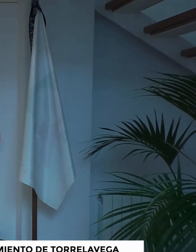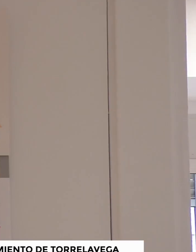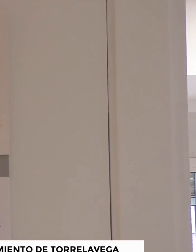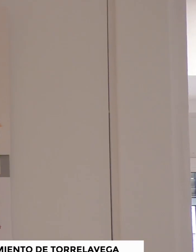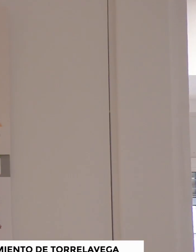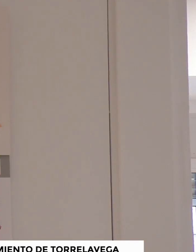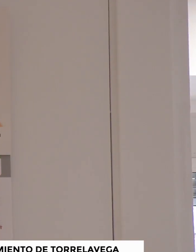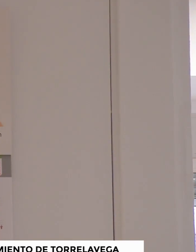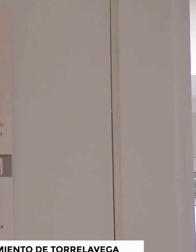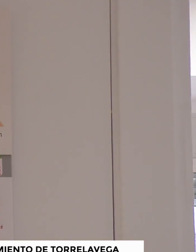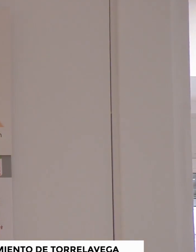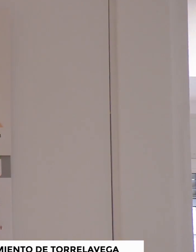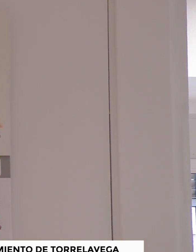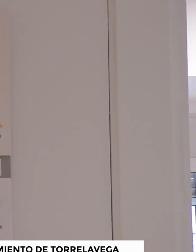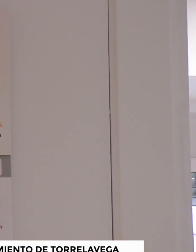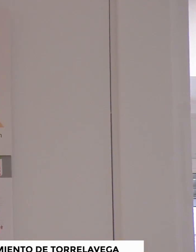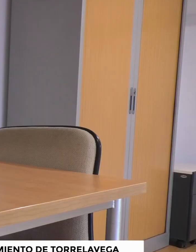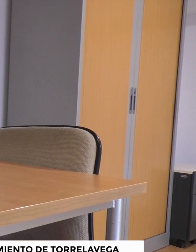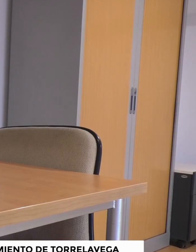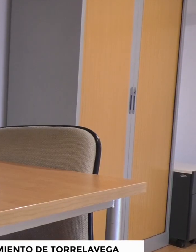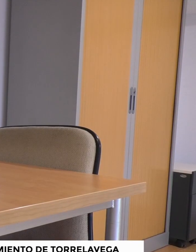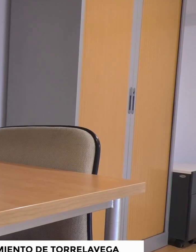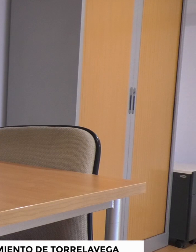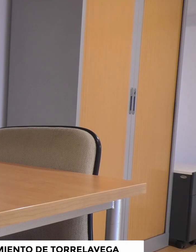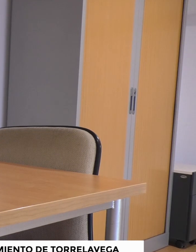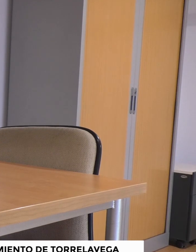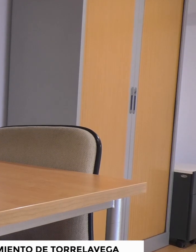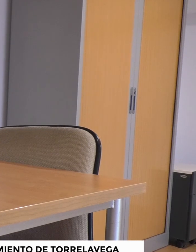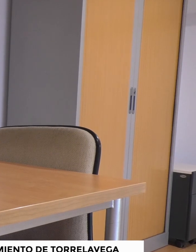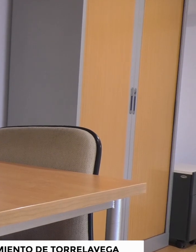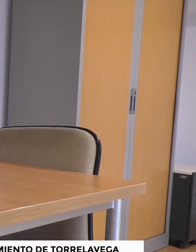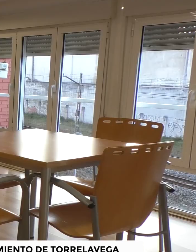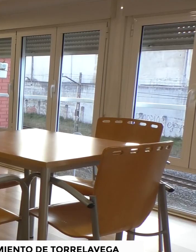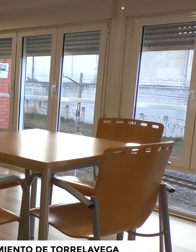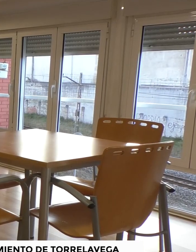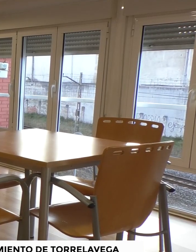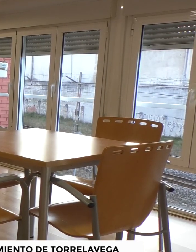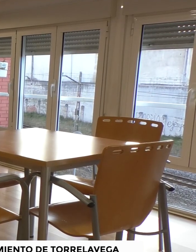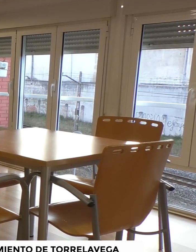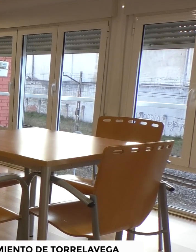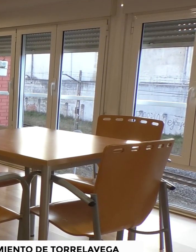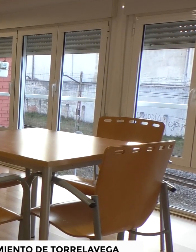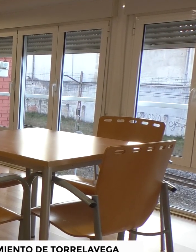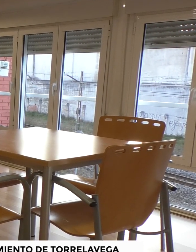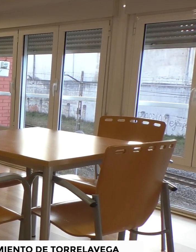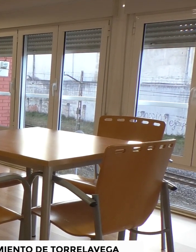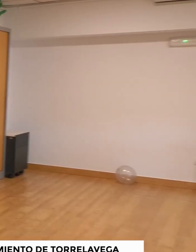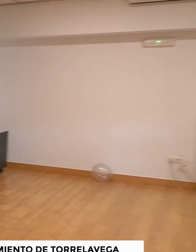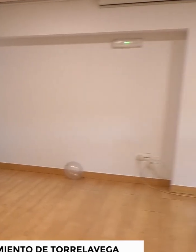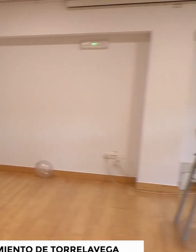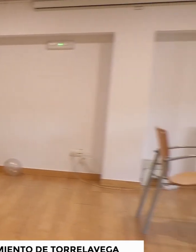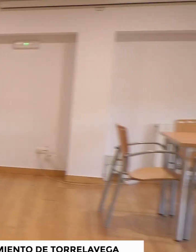poco para poder hacer actividades y cuando queríamos salir salón de actos había que solicitarlo con un mes de